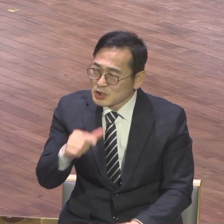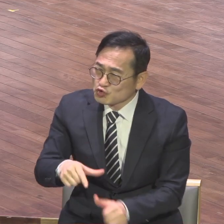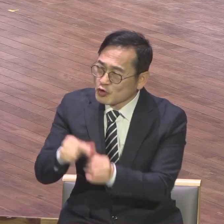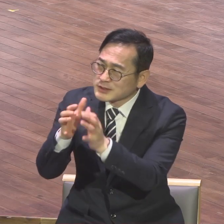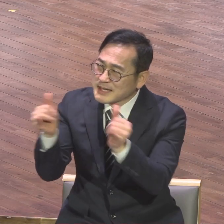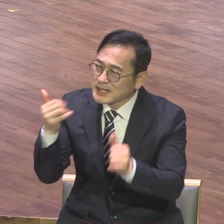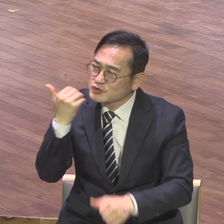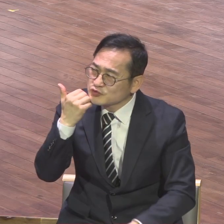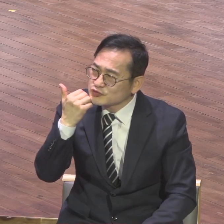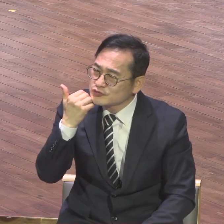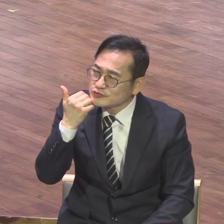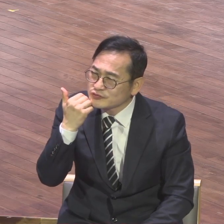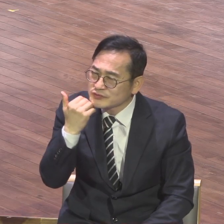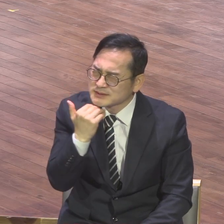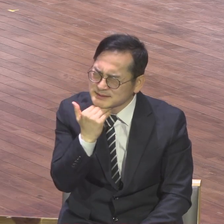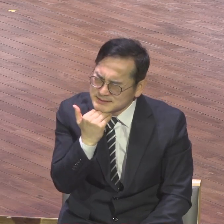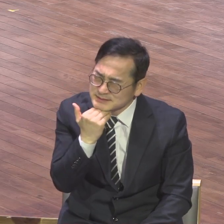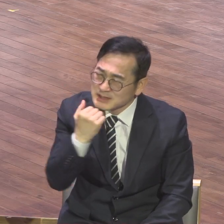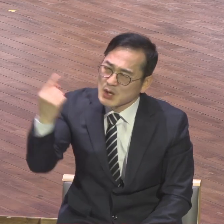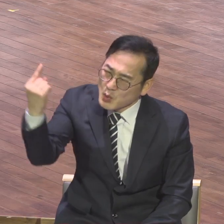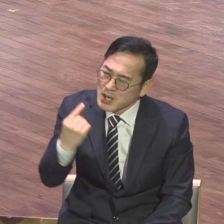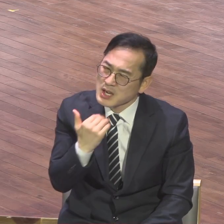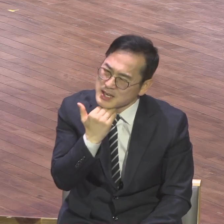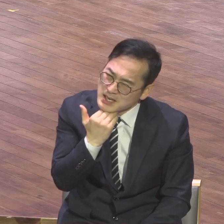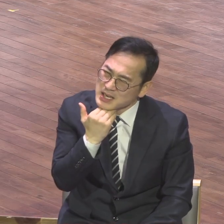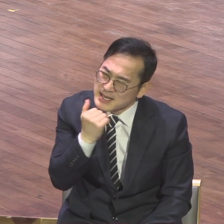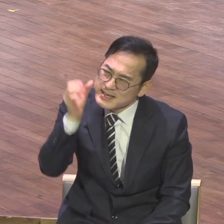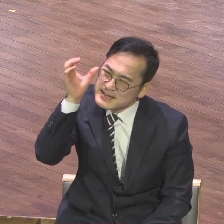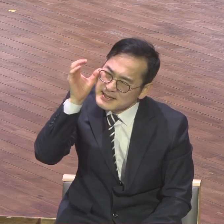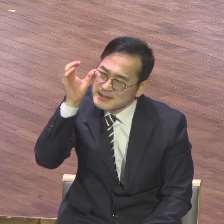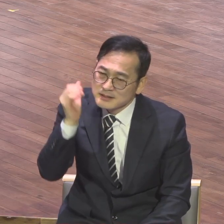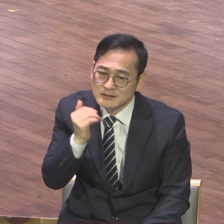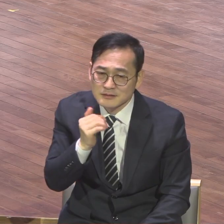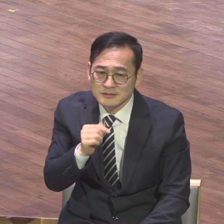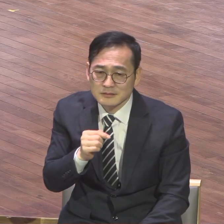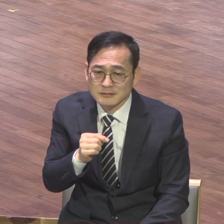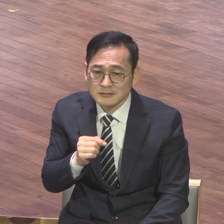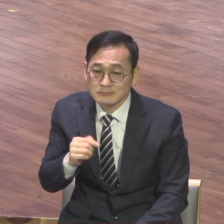이 메시아 곧 그리스도가